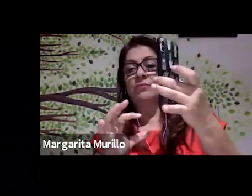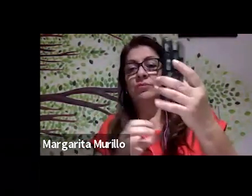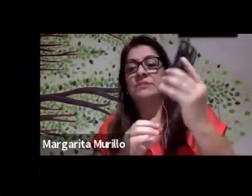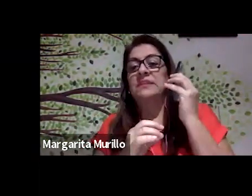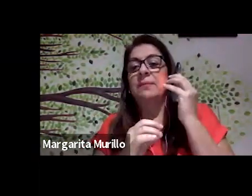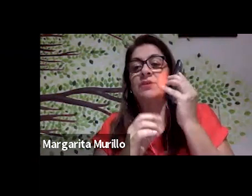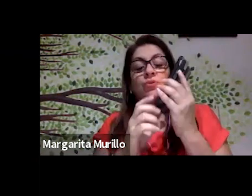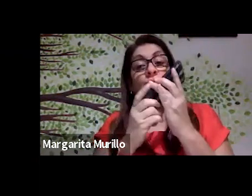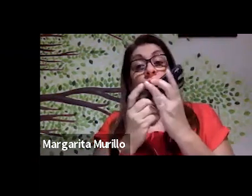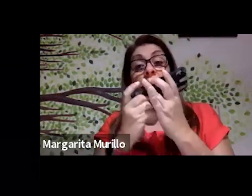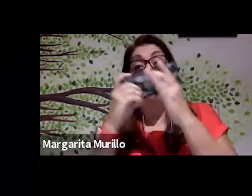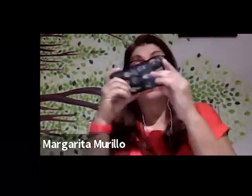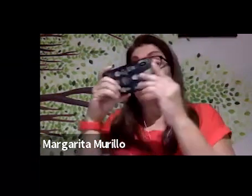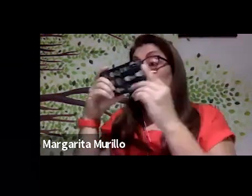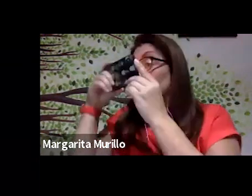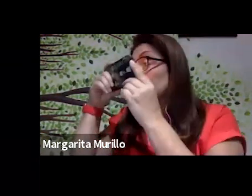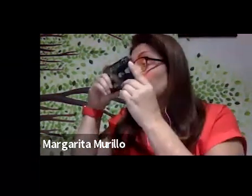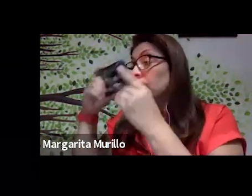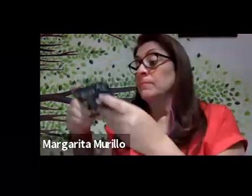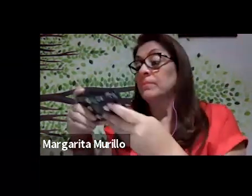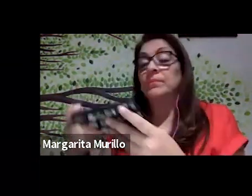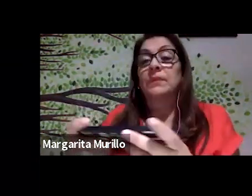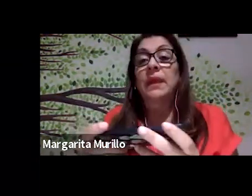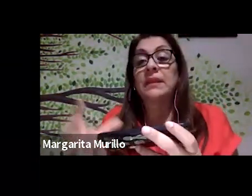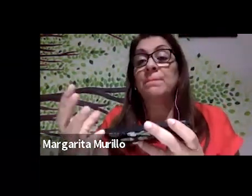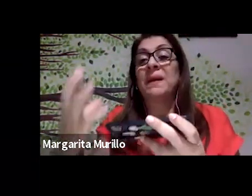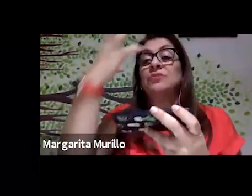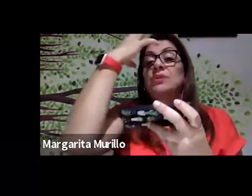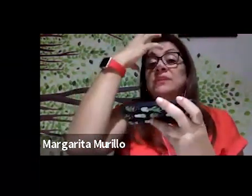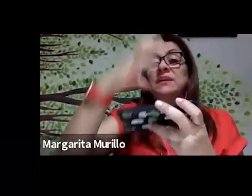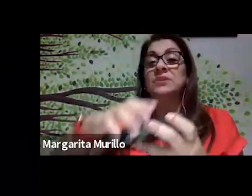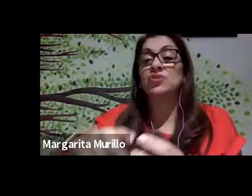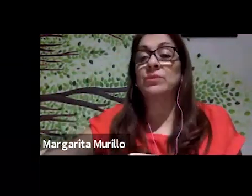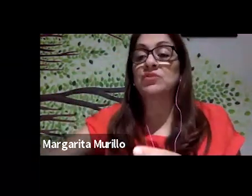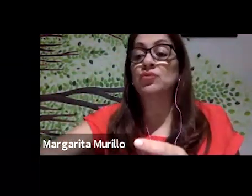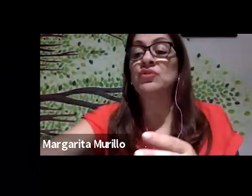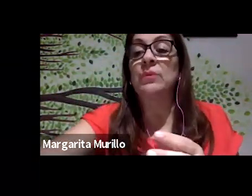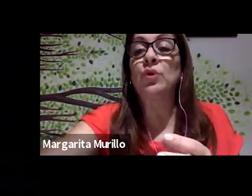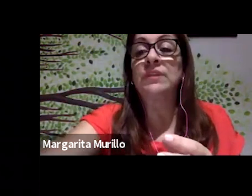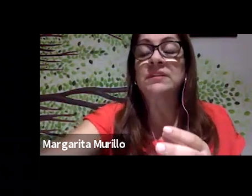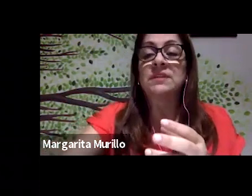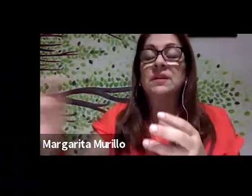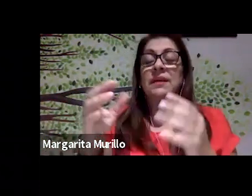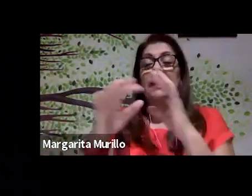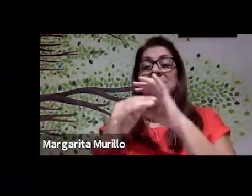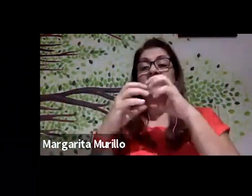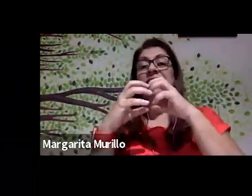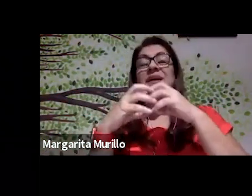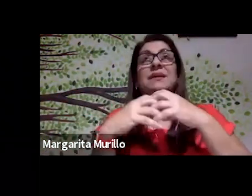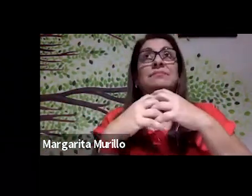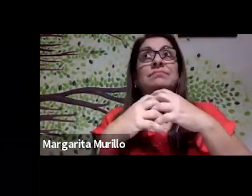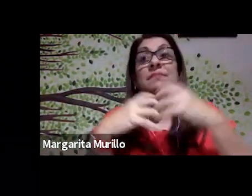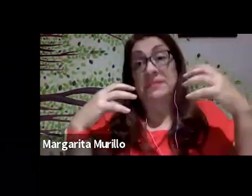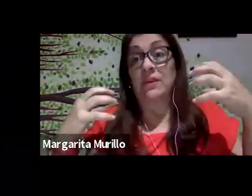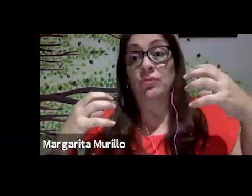un teléfono de este tamaño que lo miran aquí el impacto que tiene sobre sus neuronas es